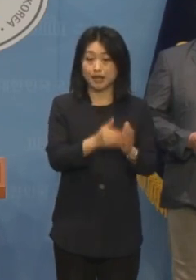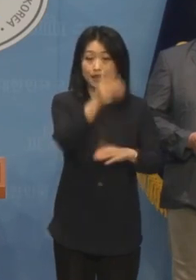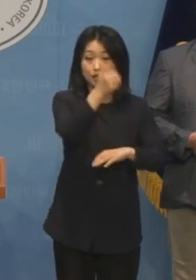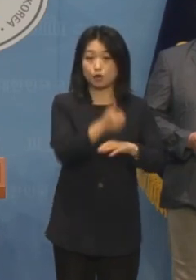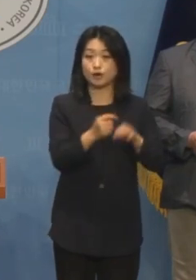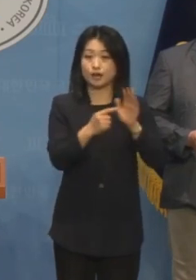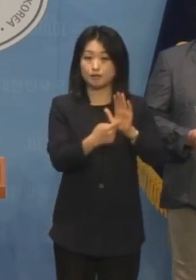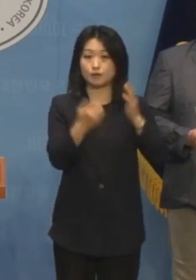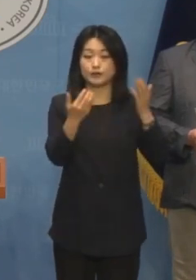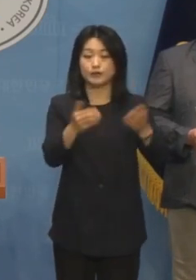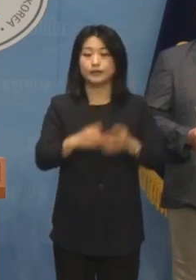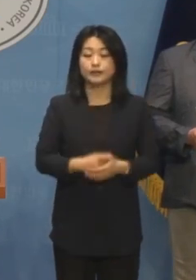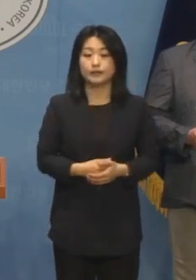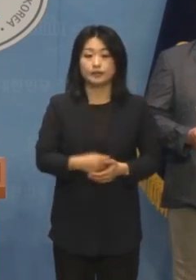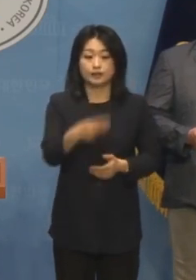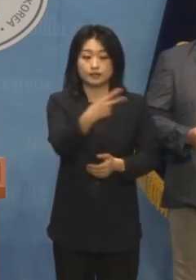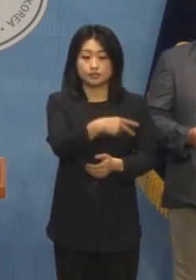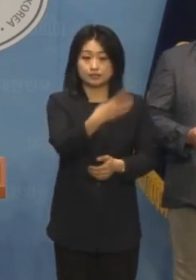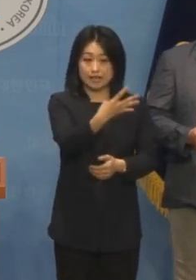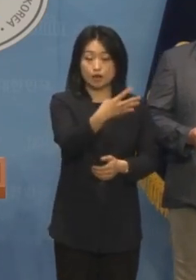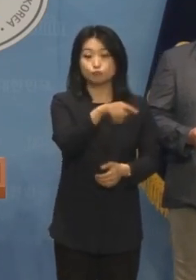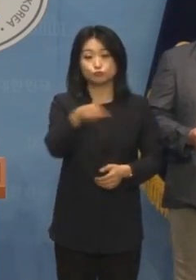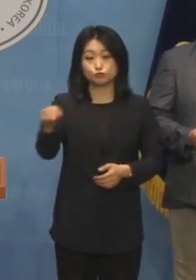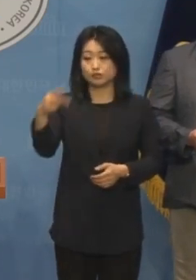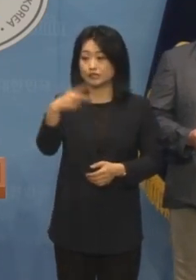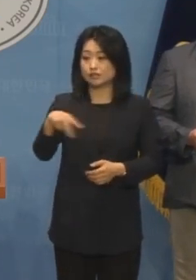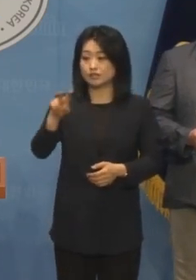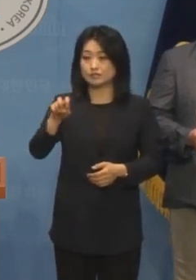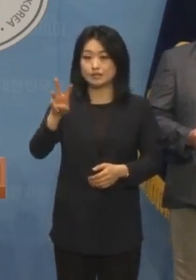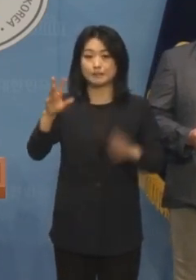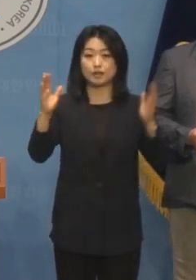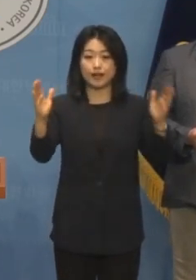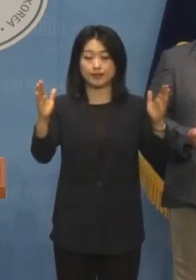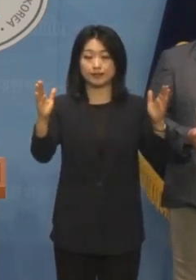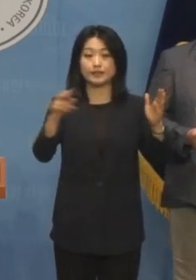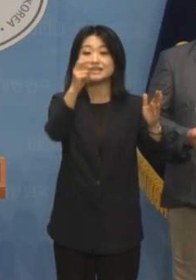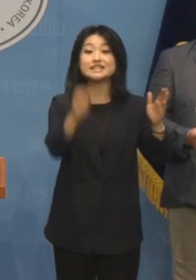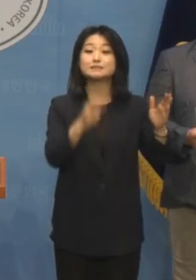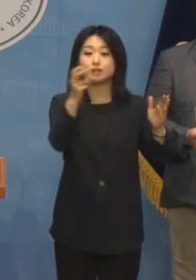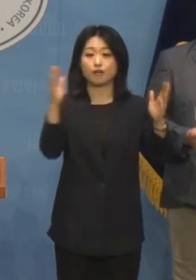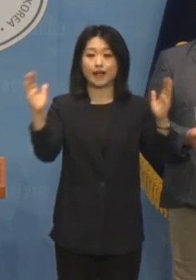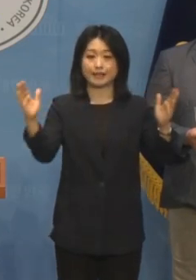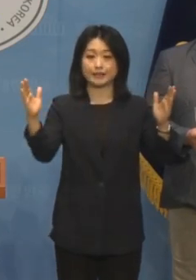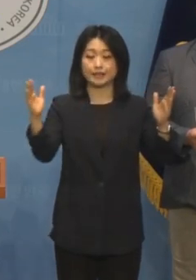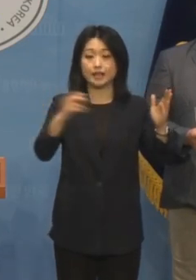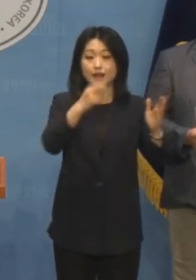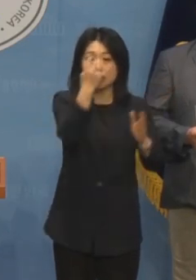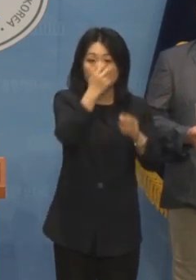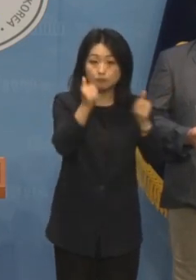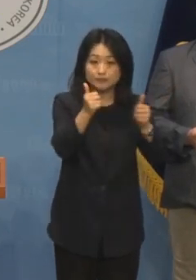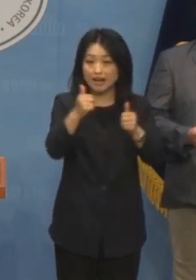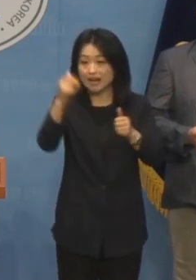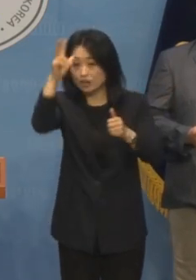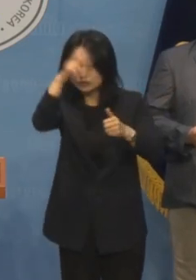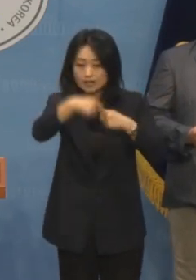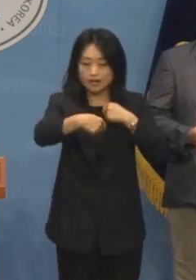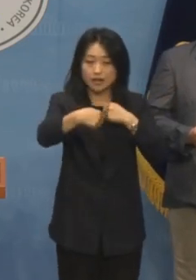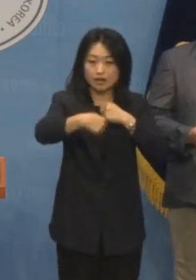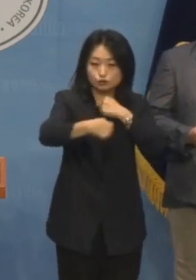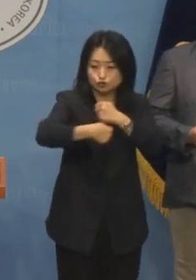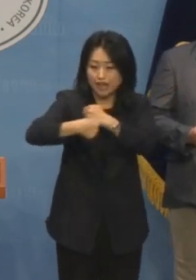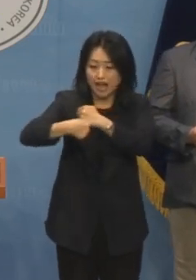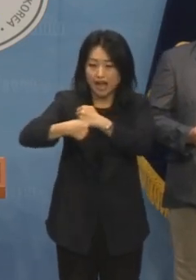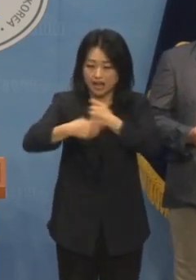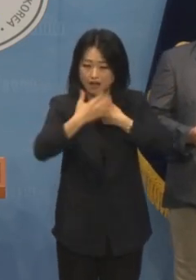결과를 말씀드리겠습니다. 2004년부터 2023년까지 20년 동안 검찰, 경찰의 수사